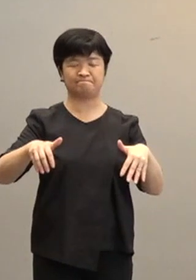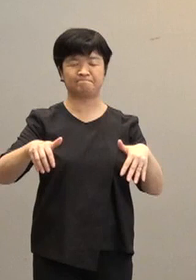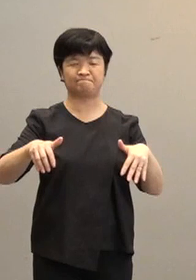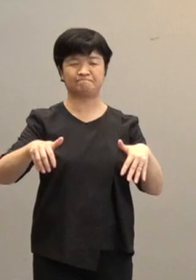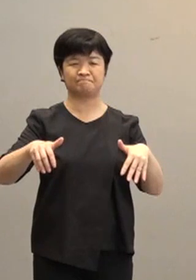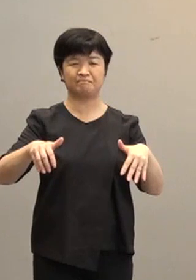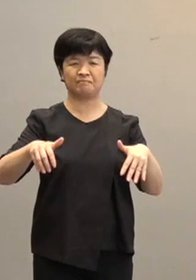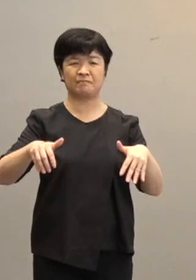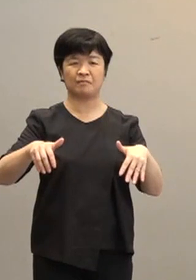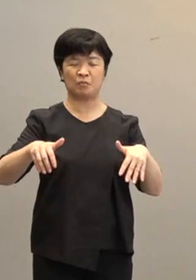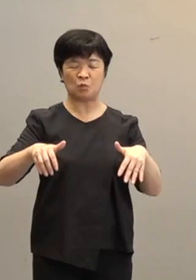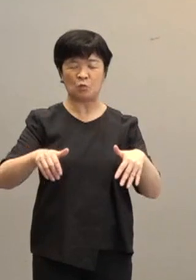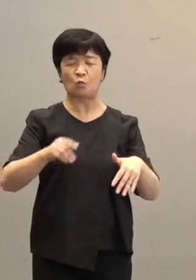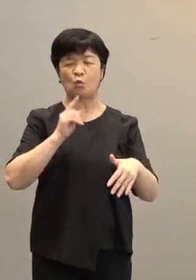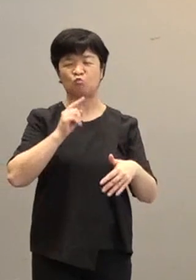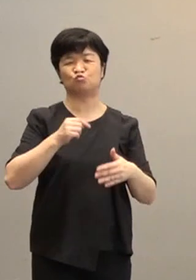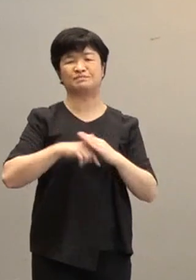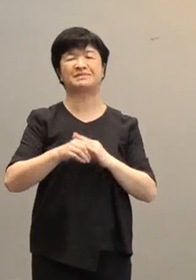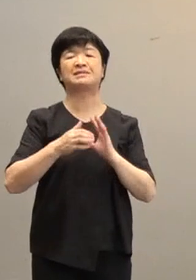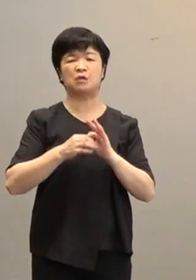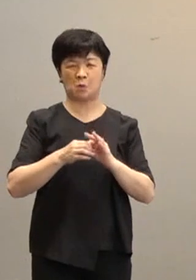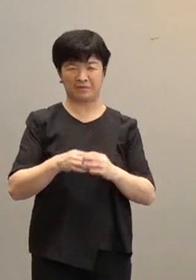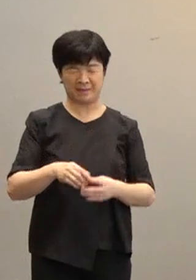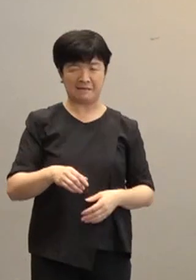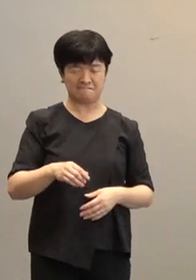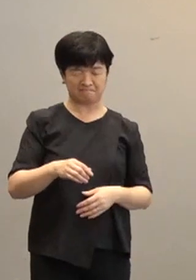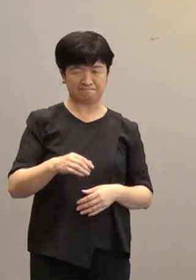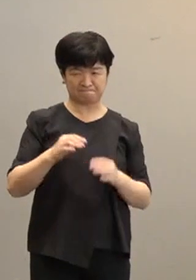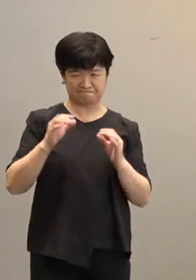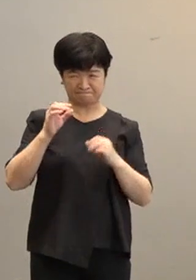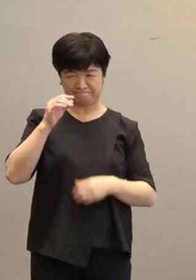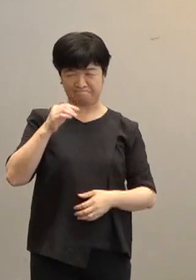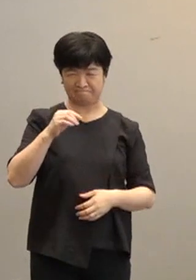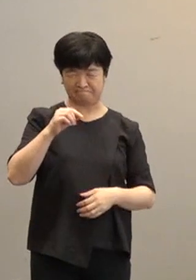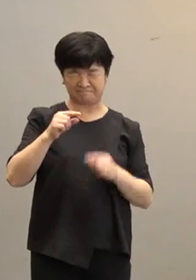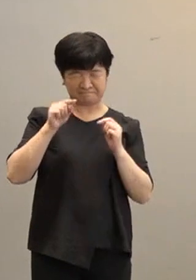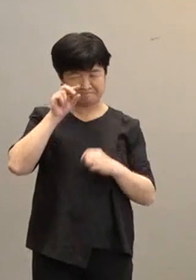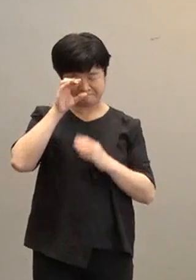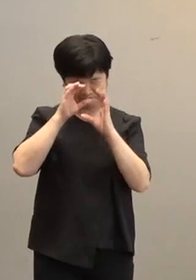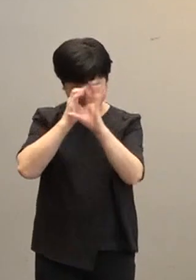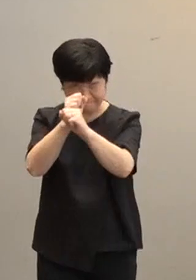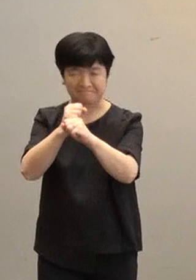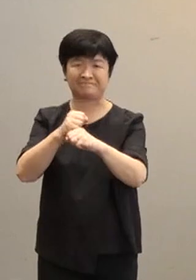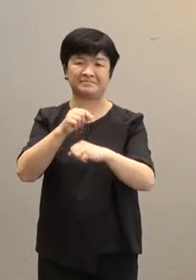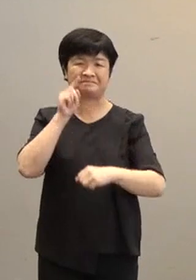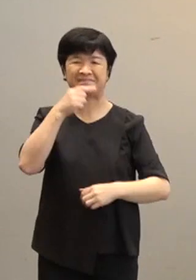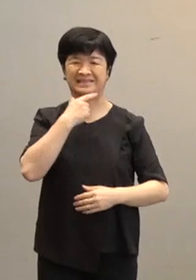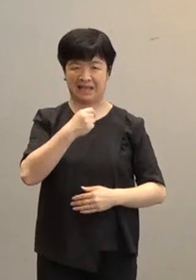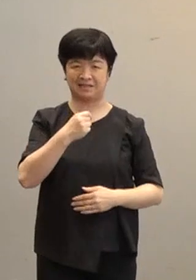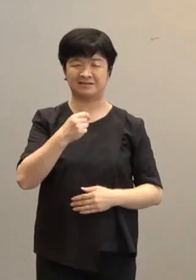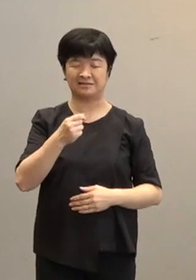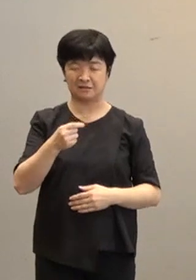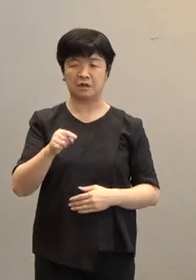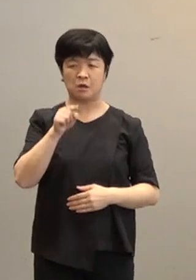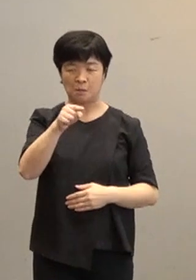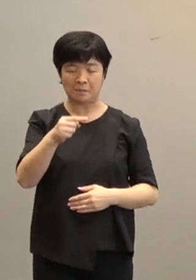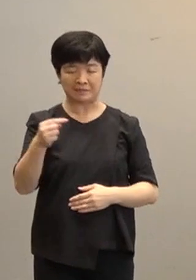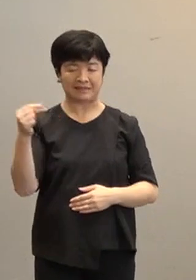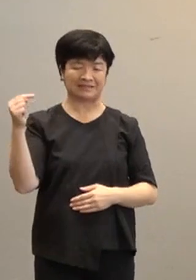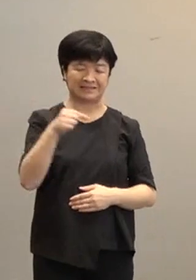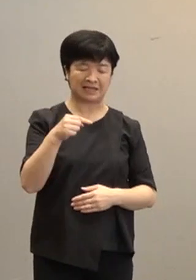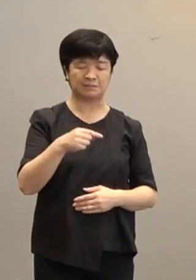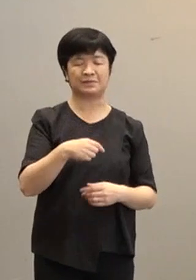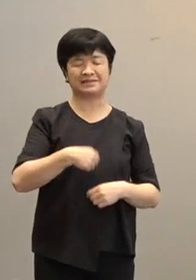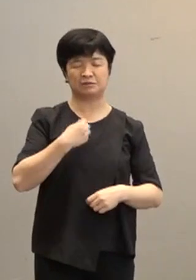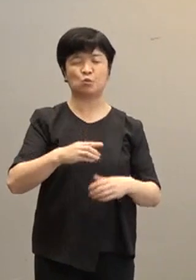事案になりますので、大変注視をしております。しっかりと指摘を受け止められてですね、業務の改